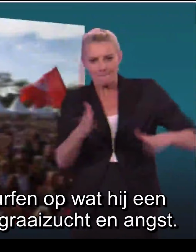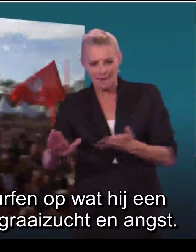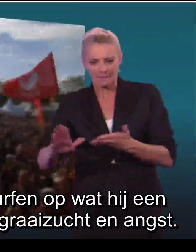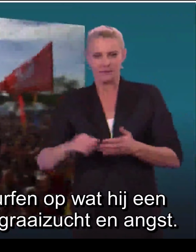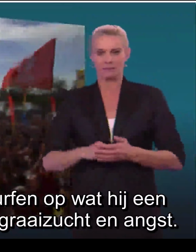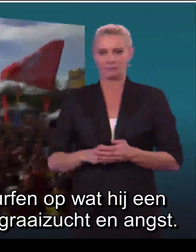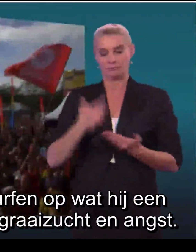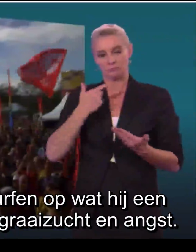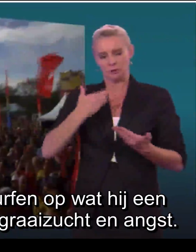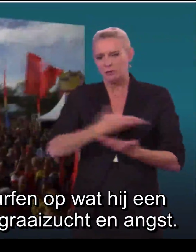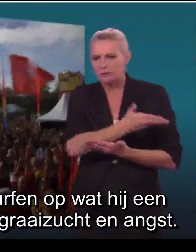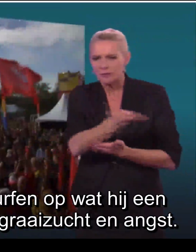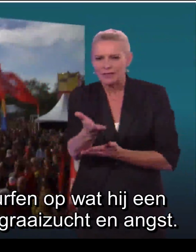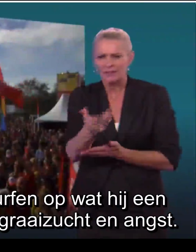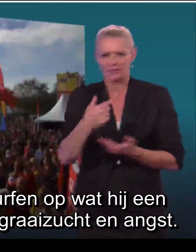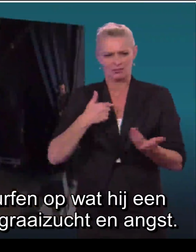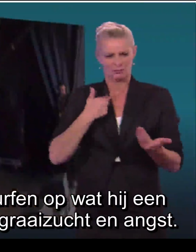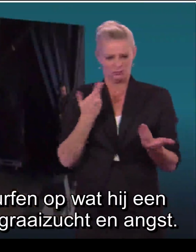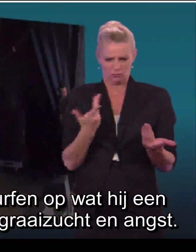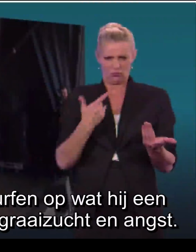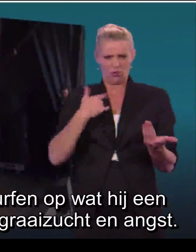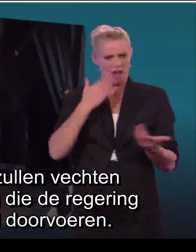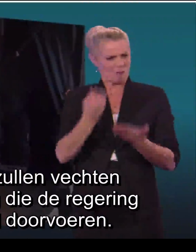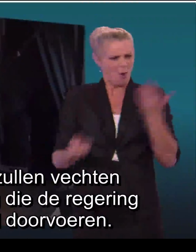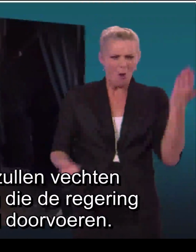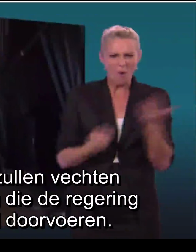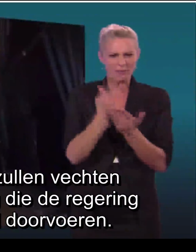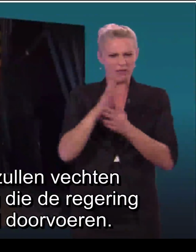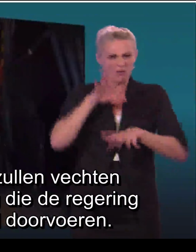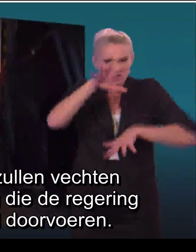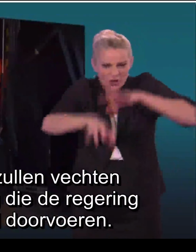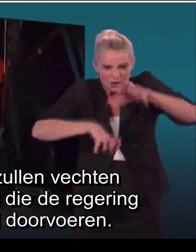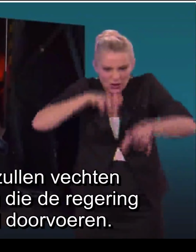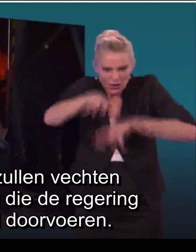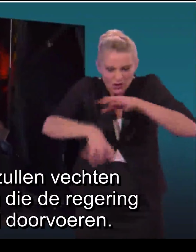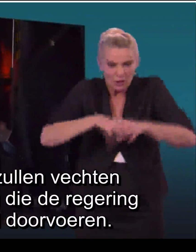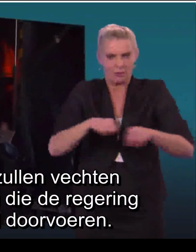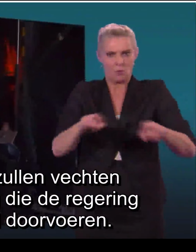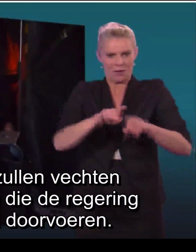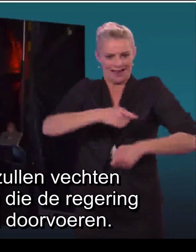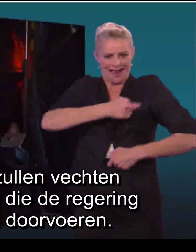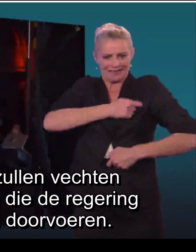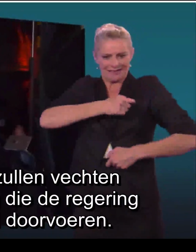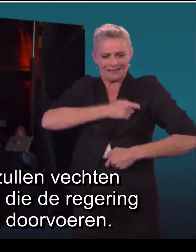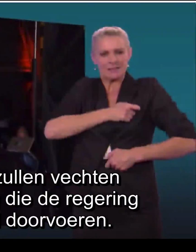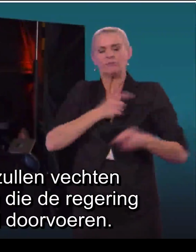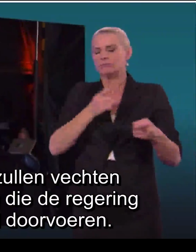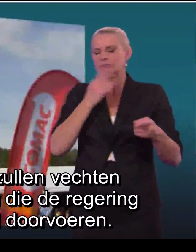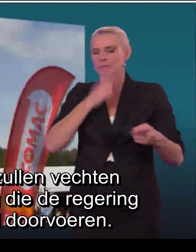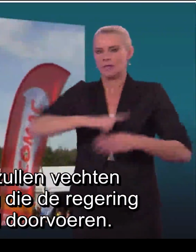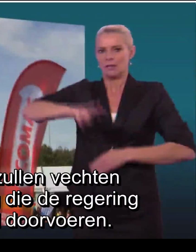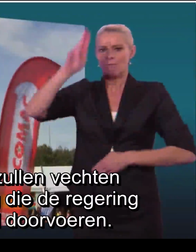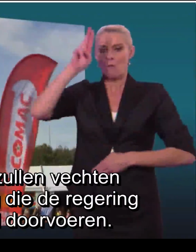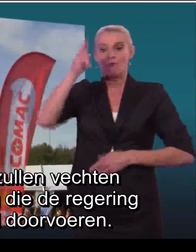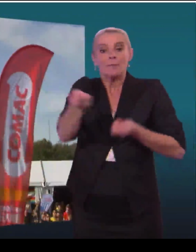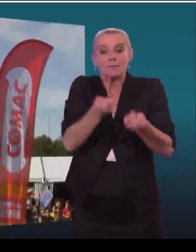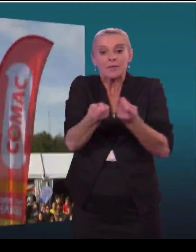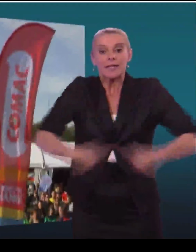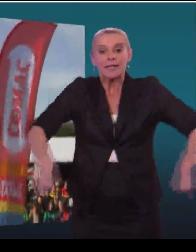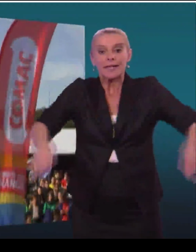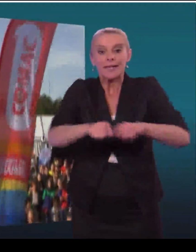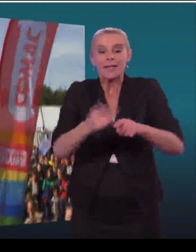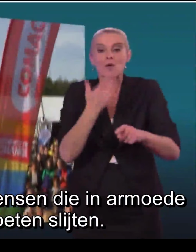nieuwe golf noemt tegen graaizucht en angst. En hij beloofde te zullen vechten tegen elke besparing die de regering op pensioenen